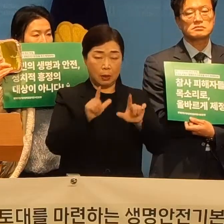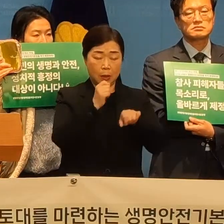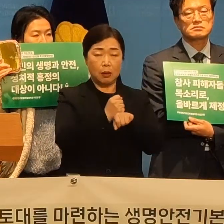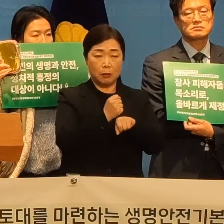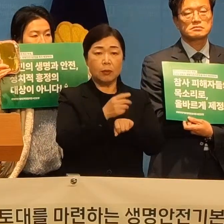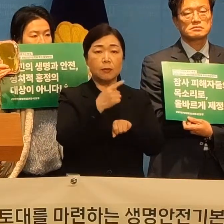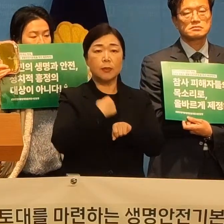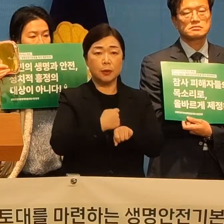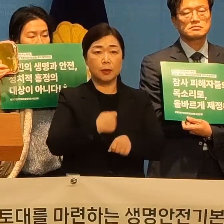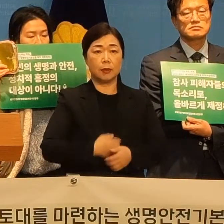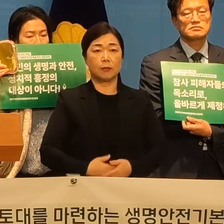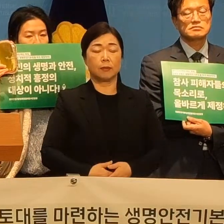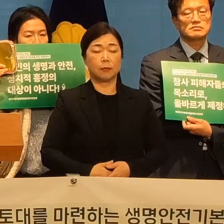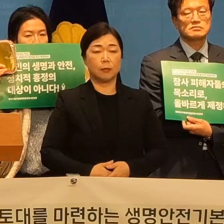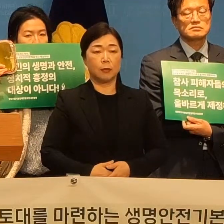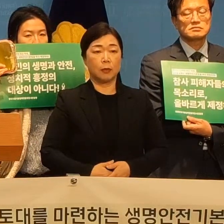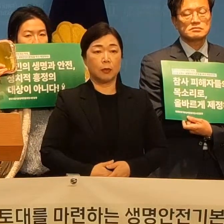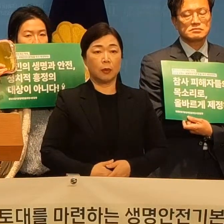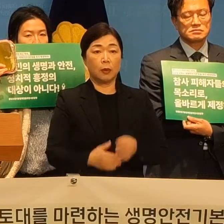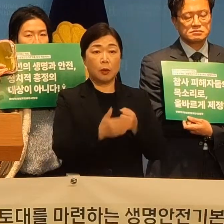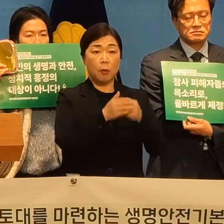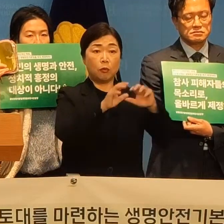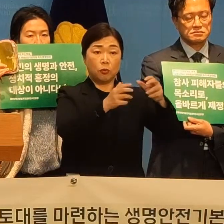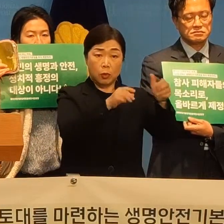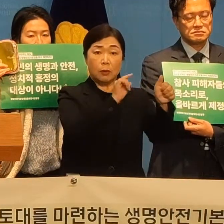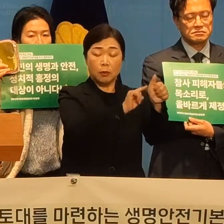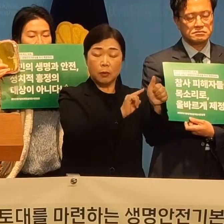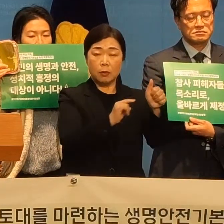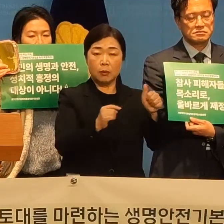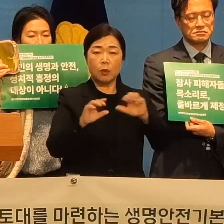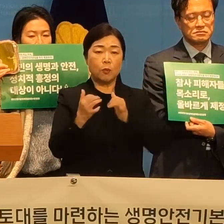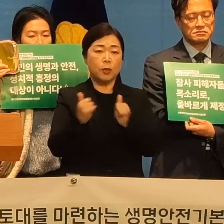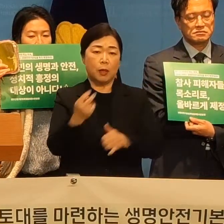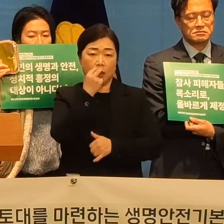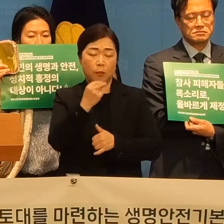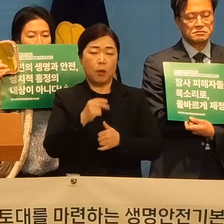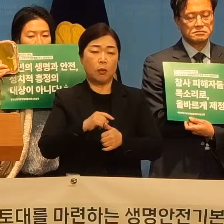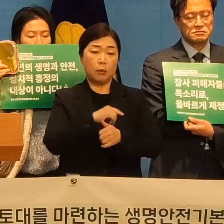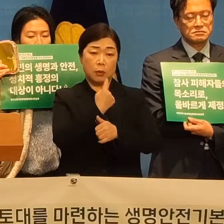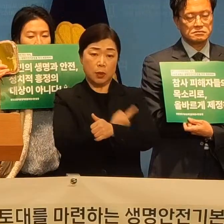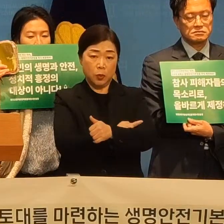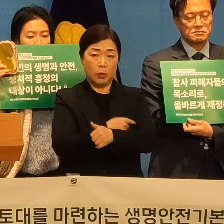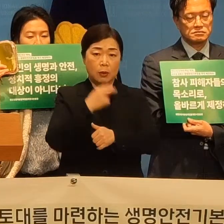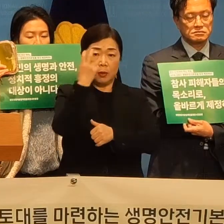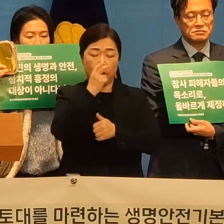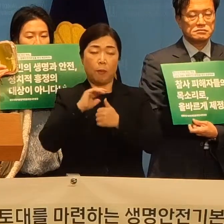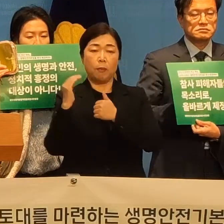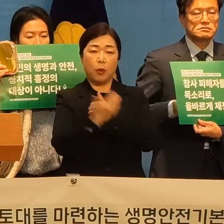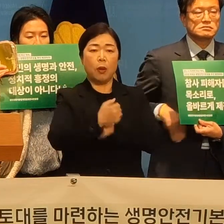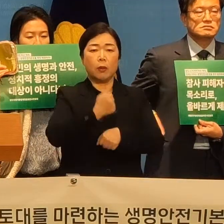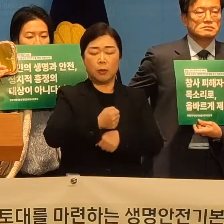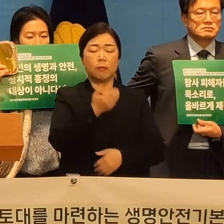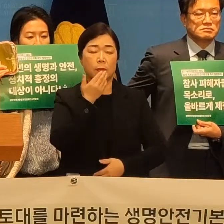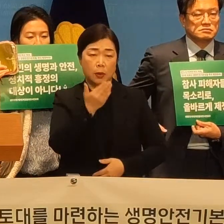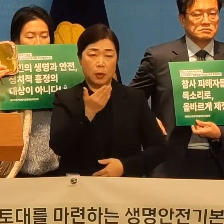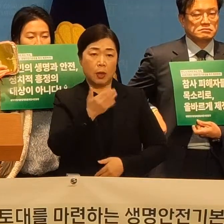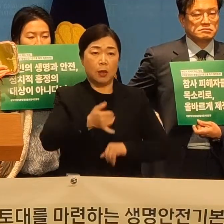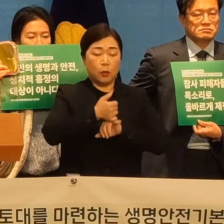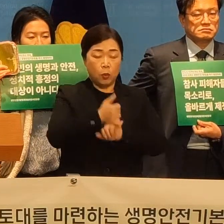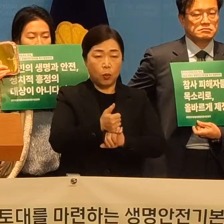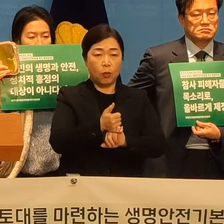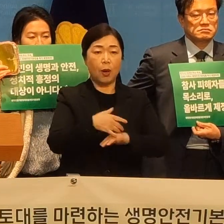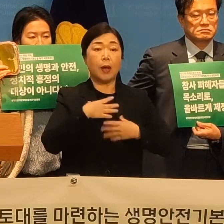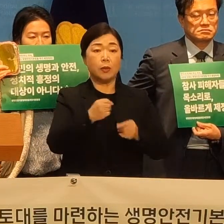있습니다. 국가는 국민의 생명권을 보호하고 안전하게 생활할 수 있도록